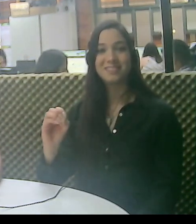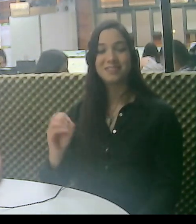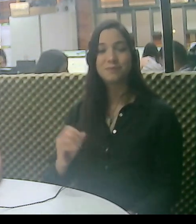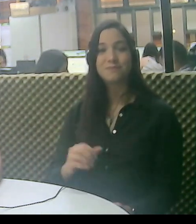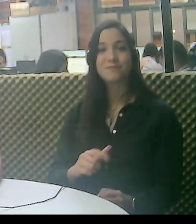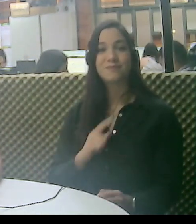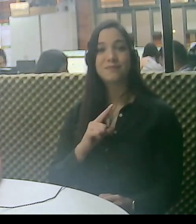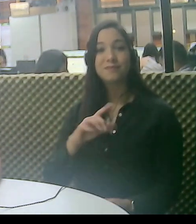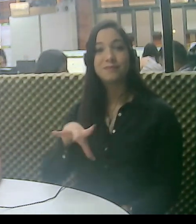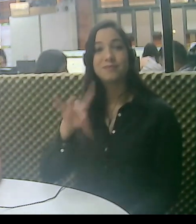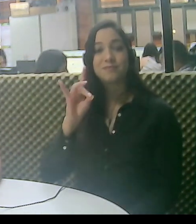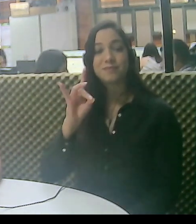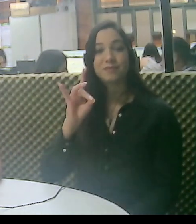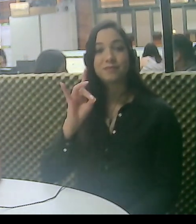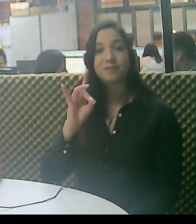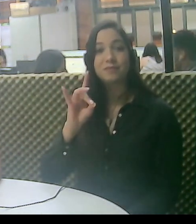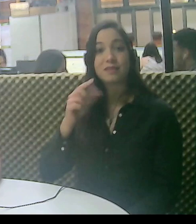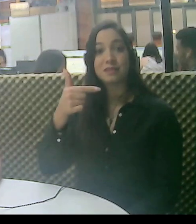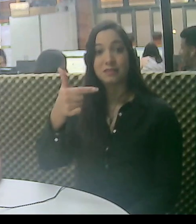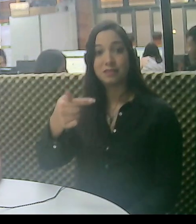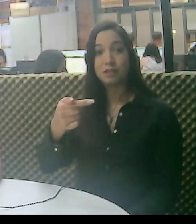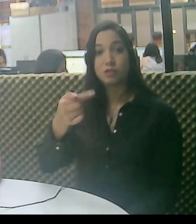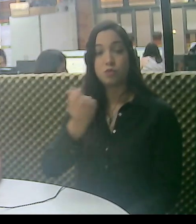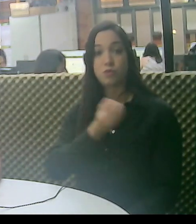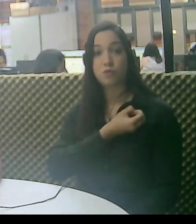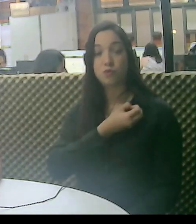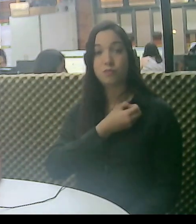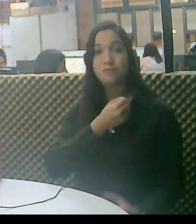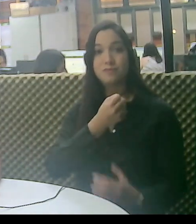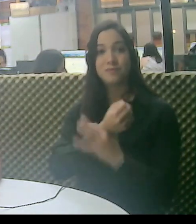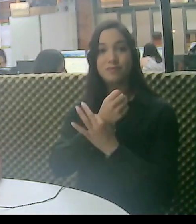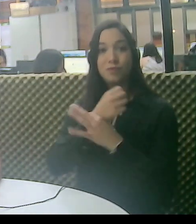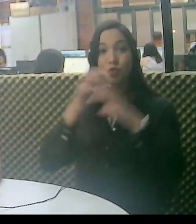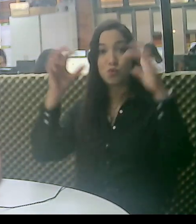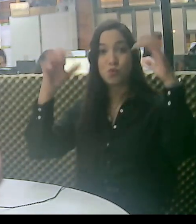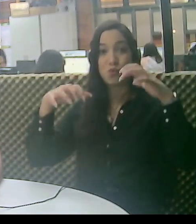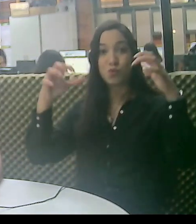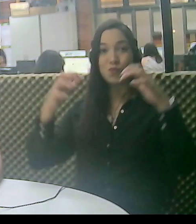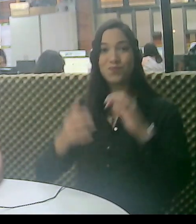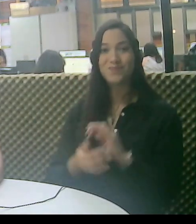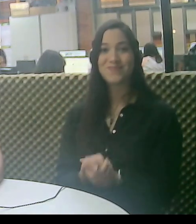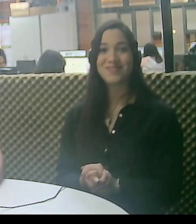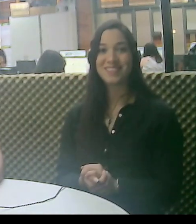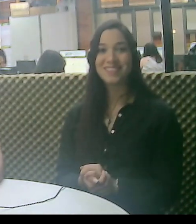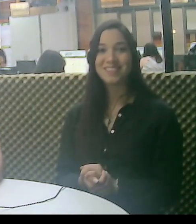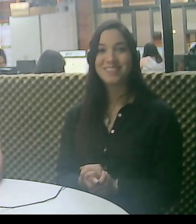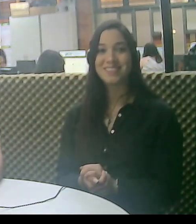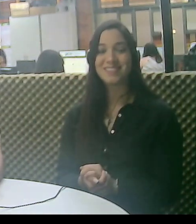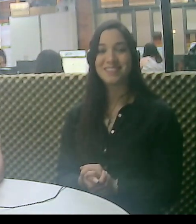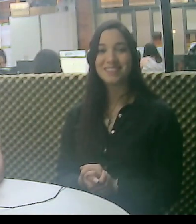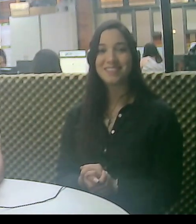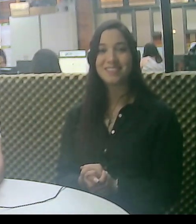3239-2800 e escolher a opção 7. Fique seguro durante as chuvas.